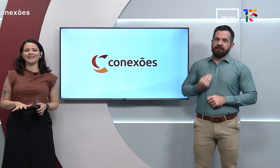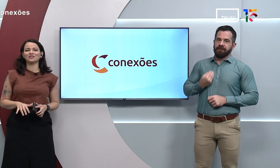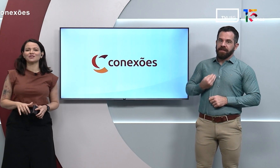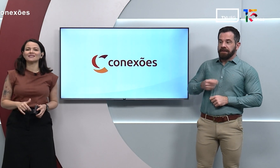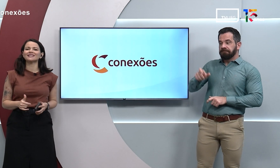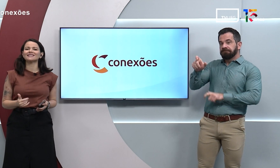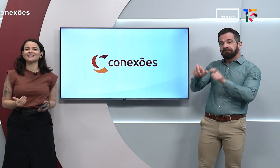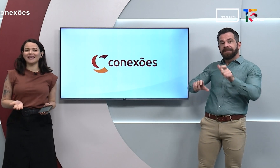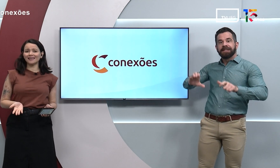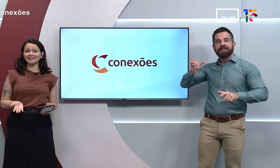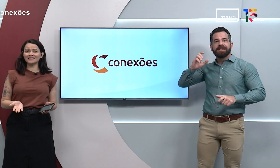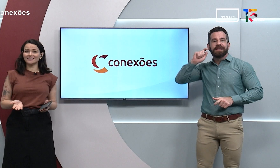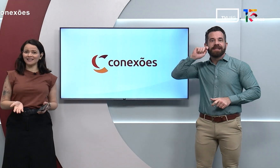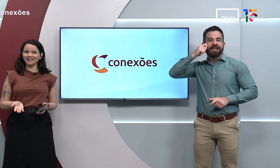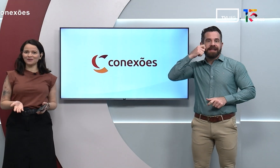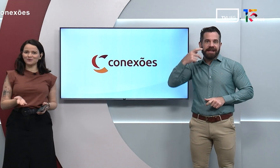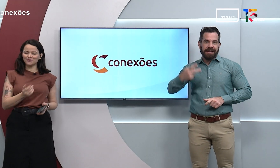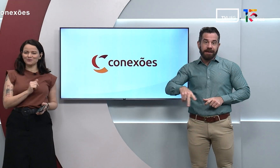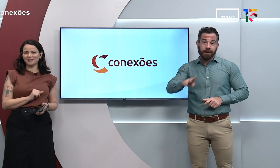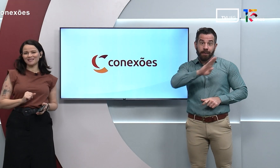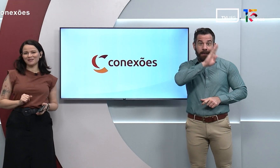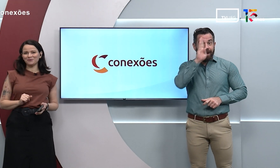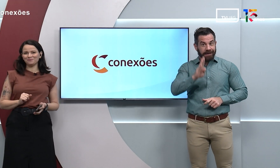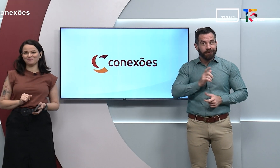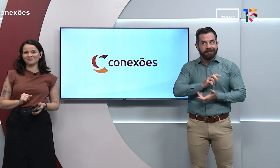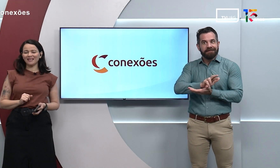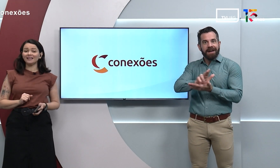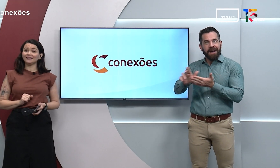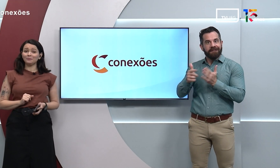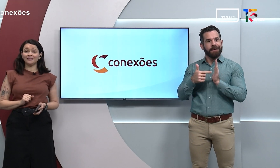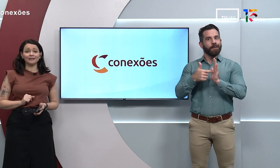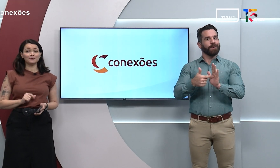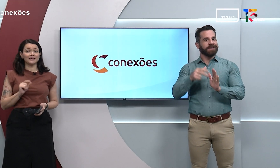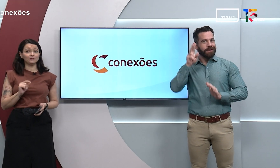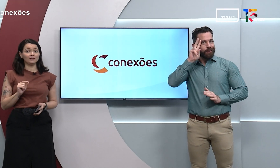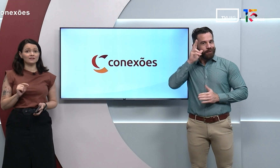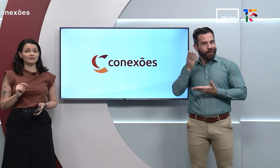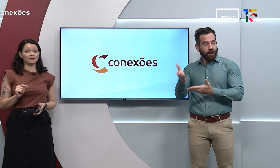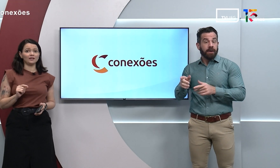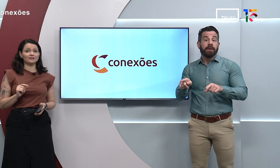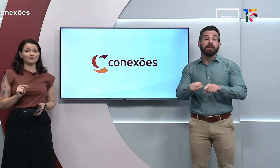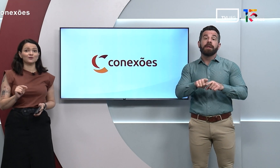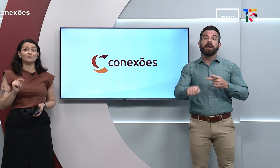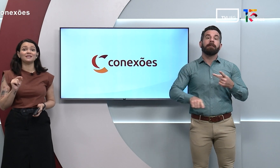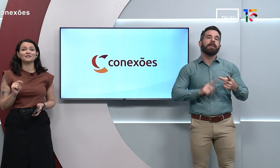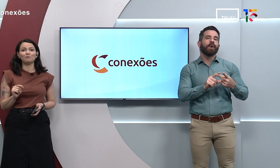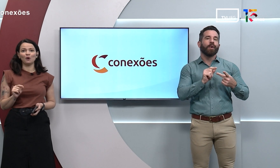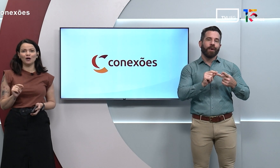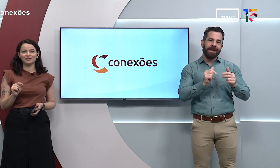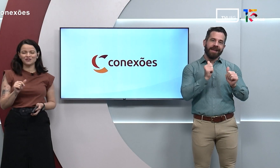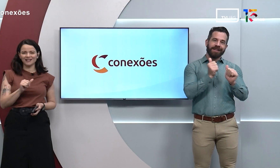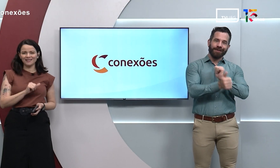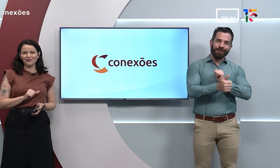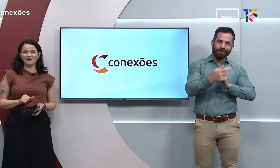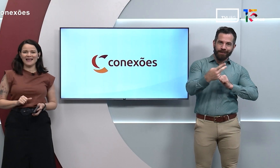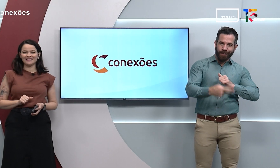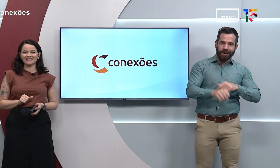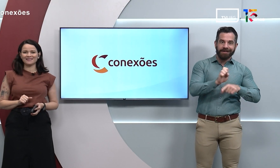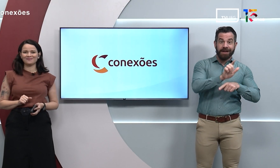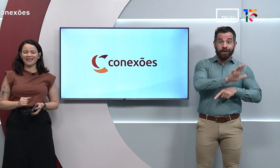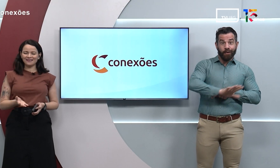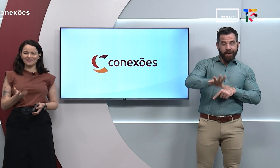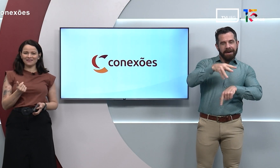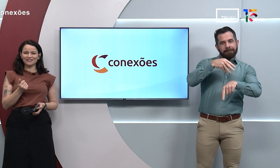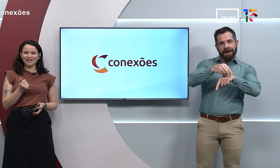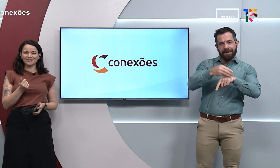de cientistas negras e negros no Brasil. Também temos atualizações sobre esporte aqui em